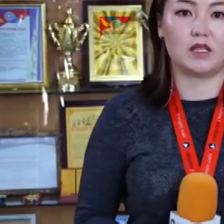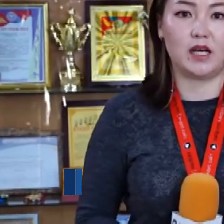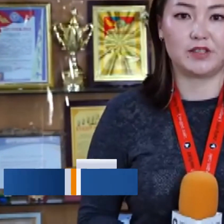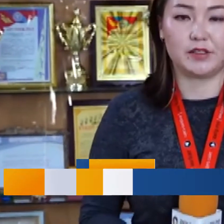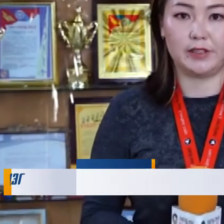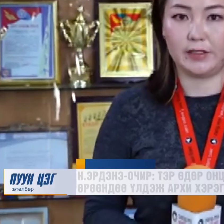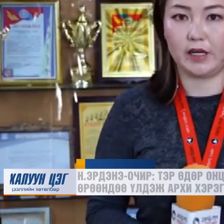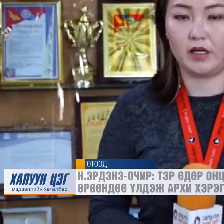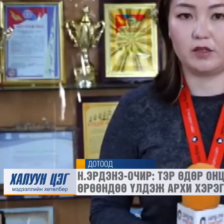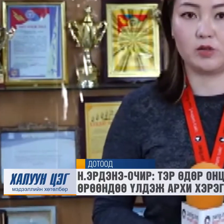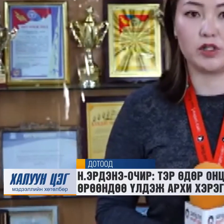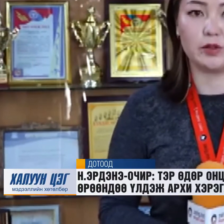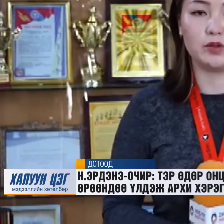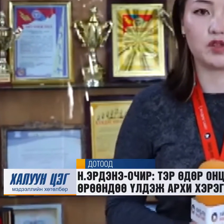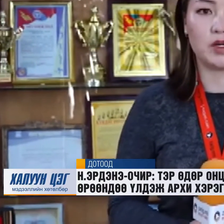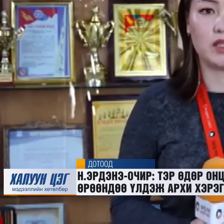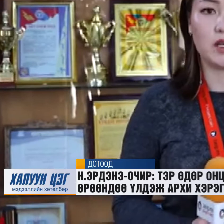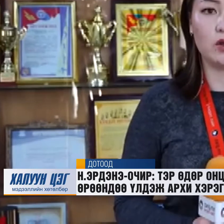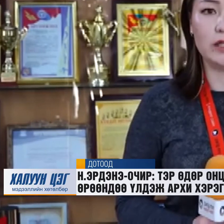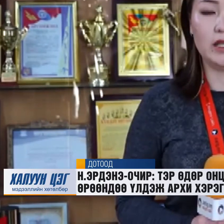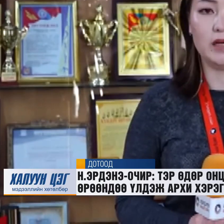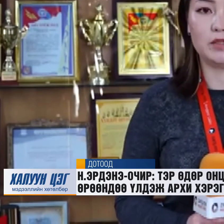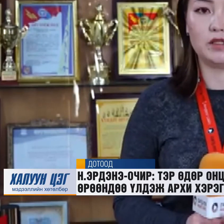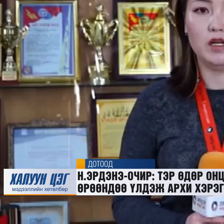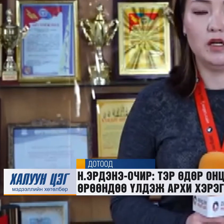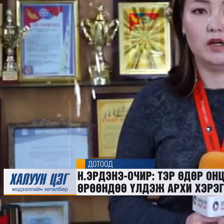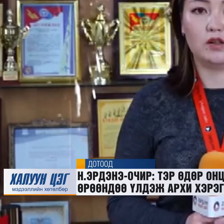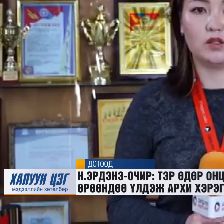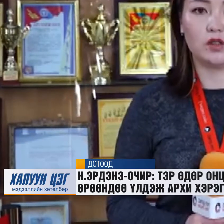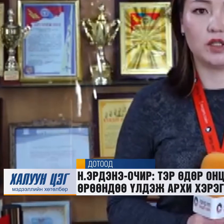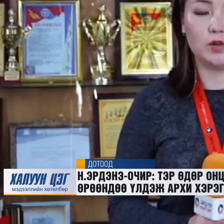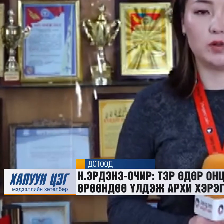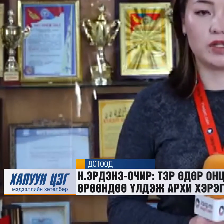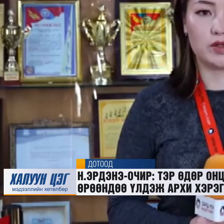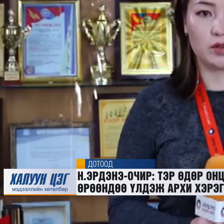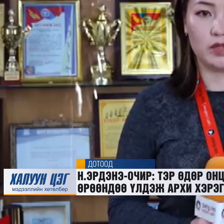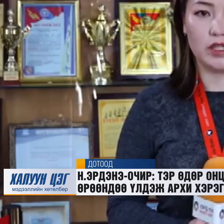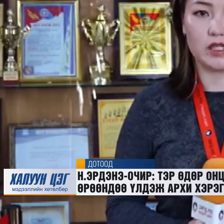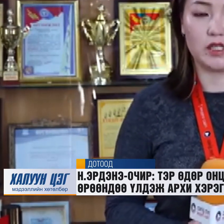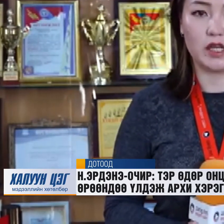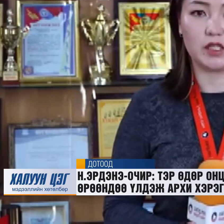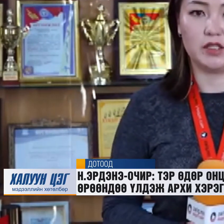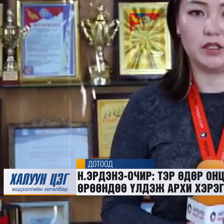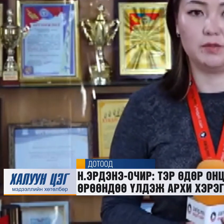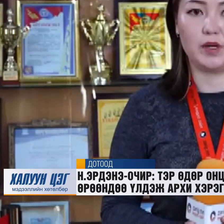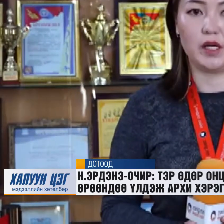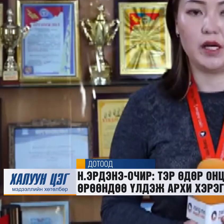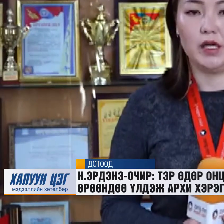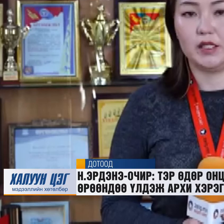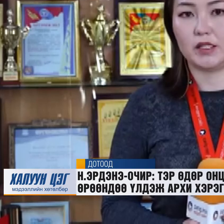аймагаас ажиллаа үргэлжлүүлэн хүргэж байгаа. За Говиалтай аймагт одоо гэр бүл хөөх залуучууд хөгжлийн газрын дарга